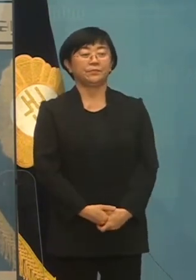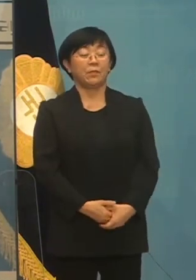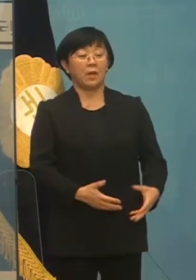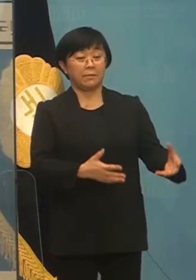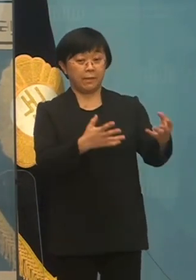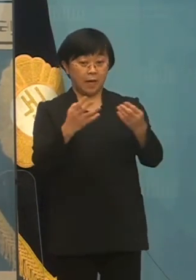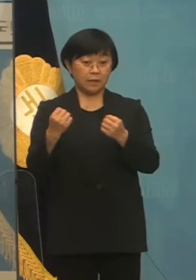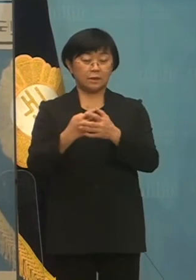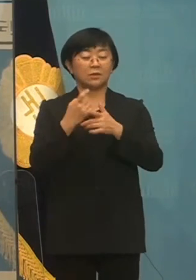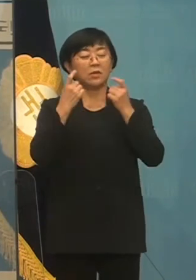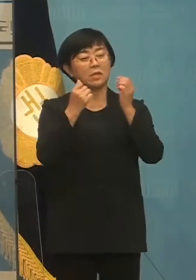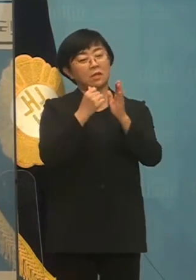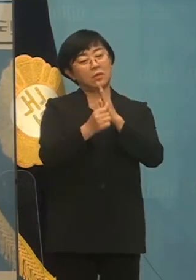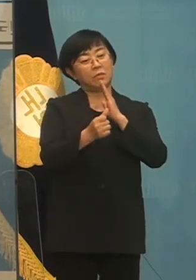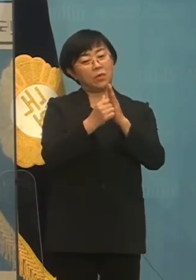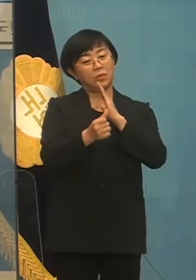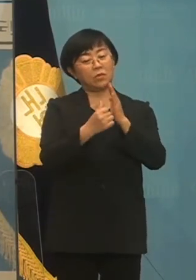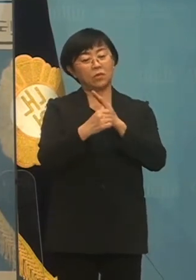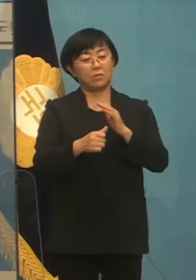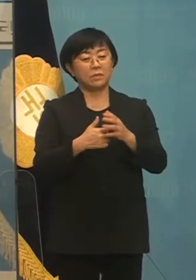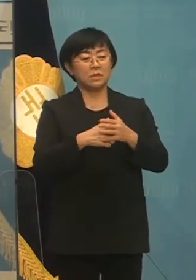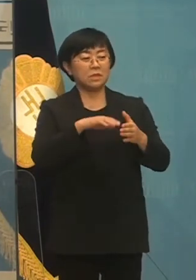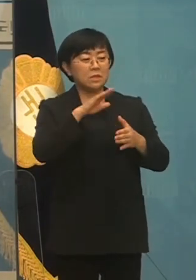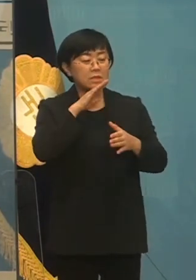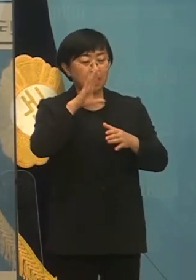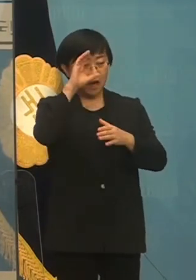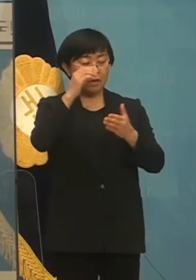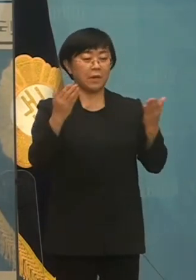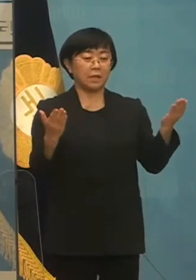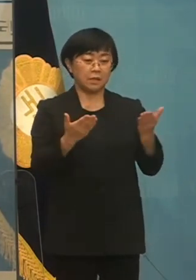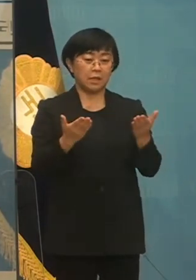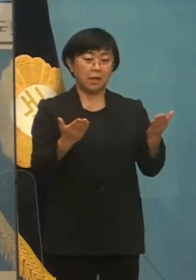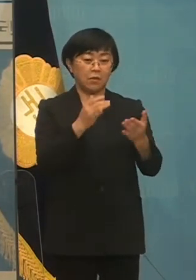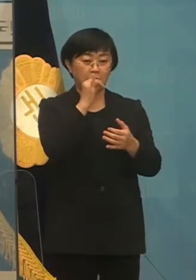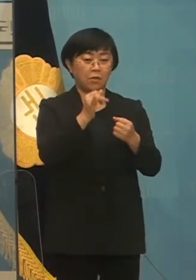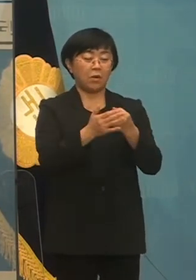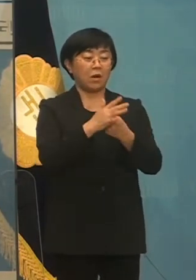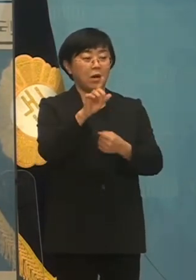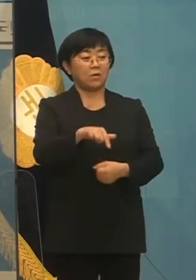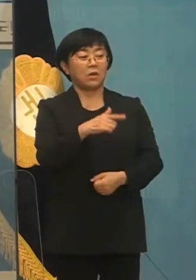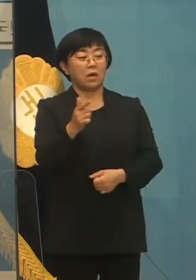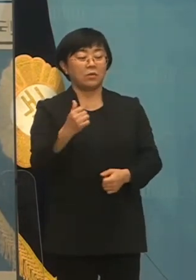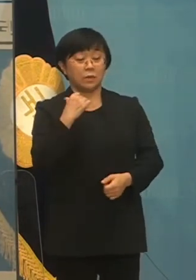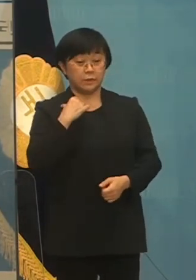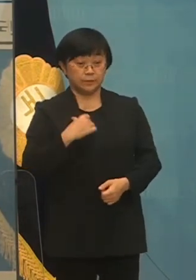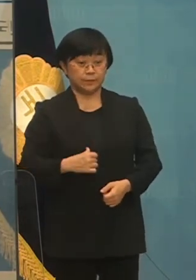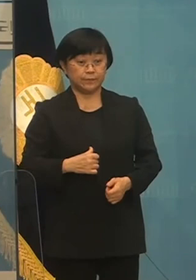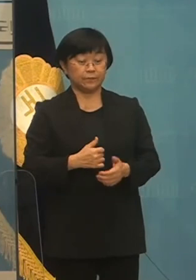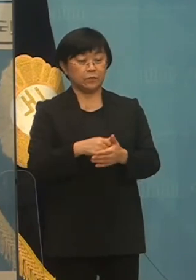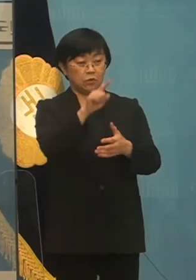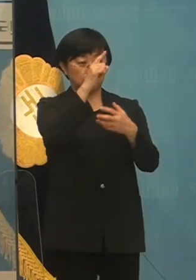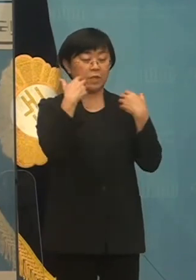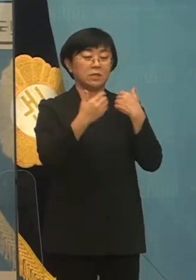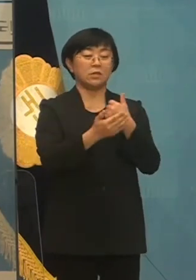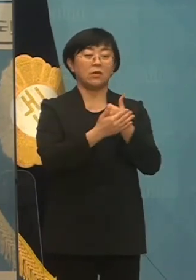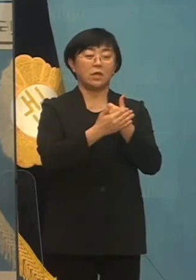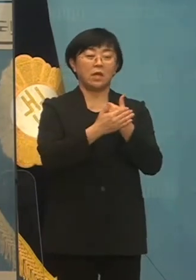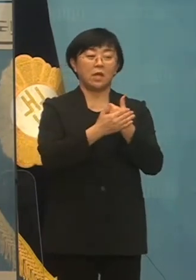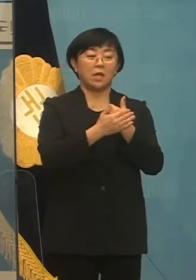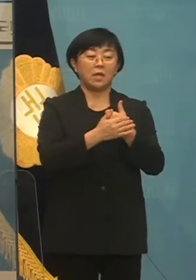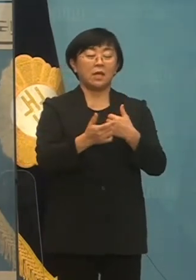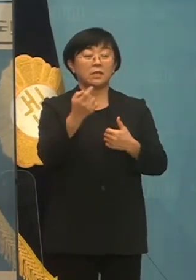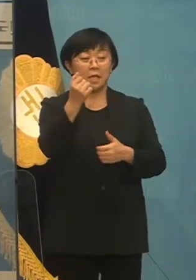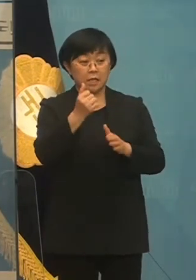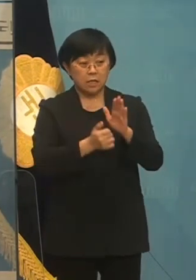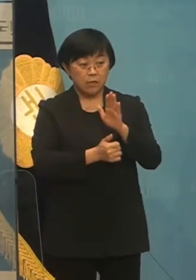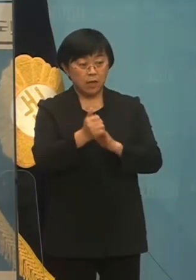많은 수의 여행사 대표들은 온갖 아르바이트를 전전하고 하루하루 버티며 정부의 지원의 작은